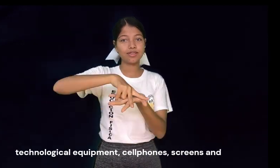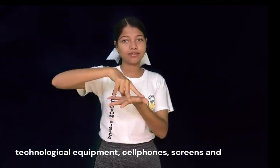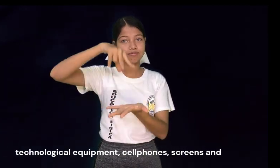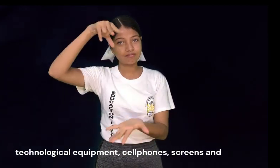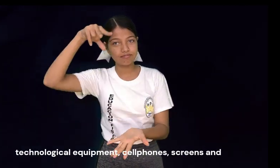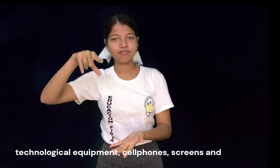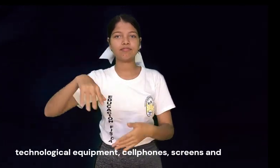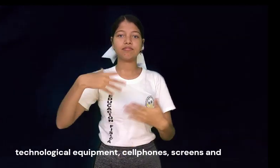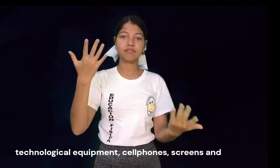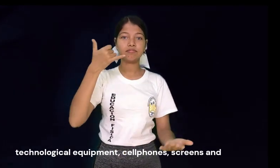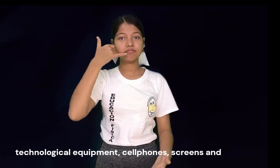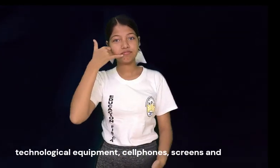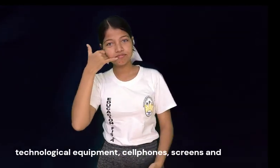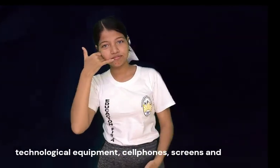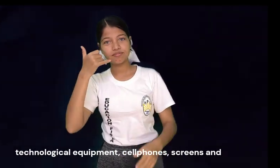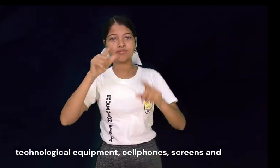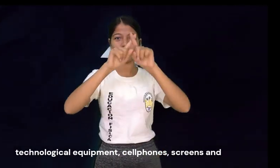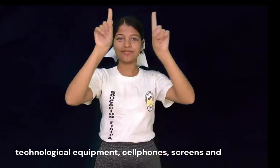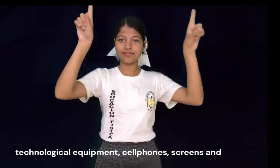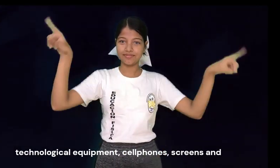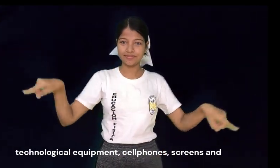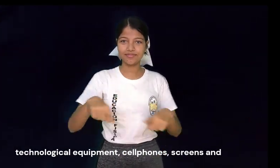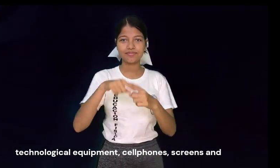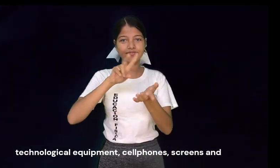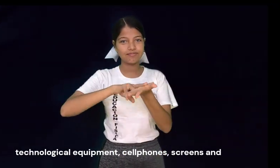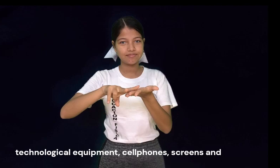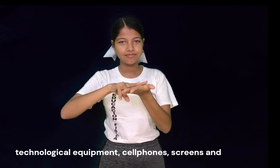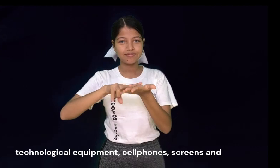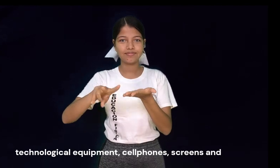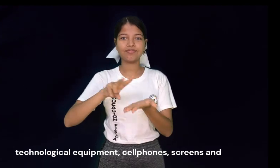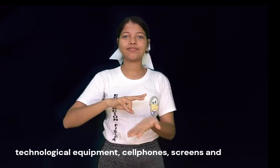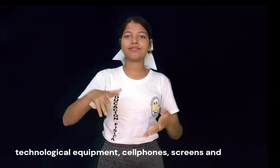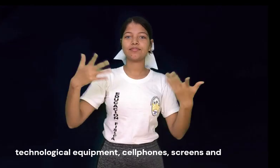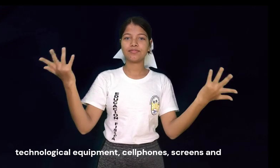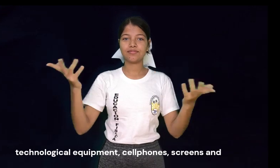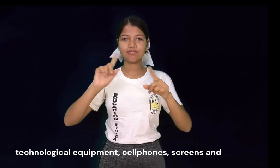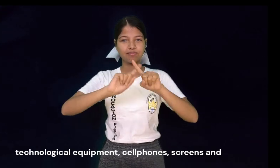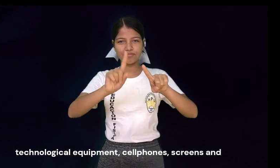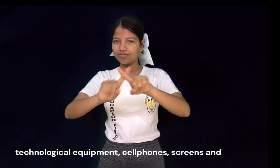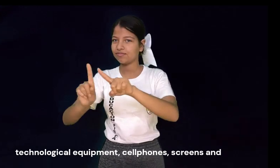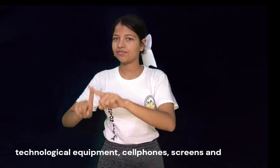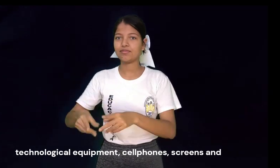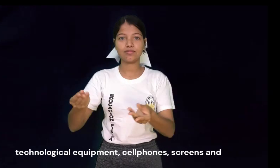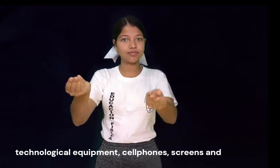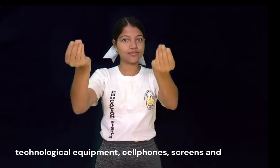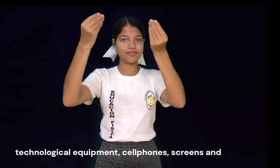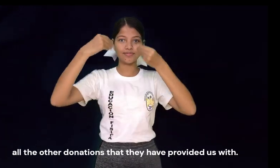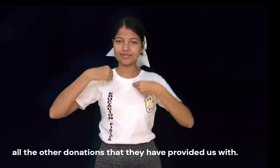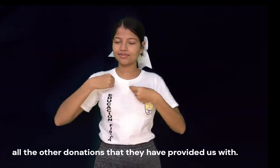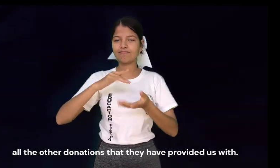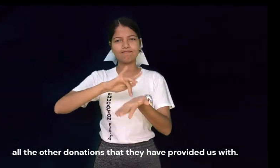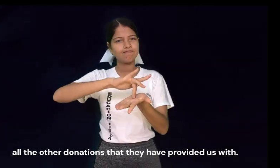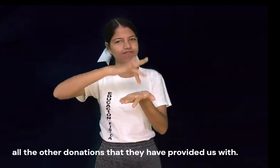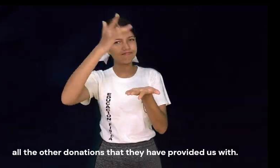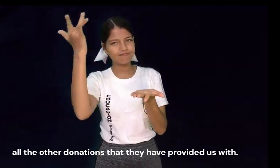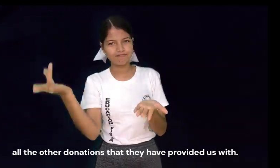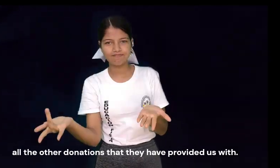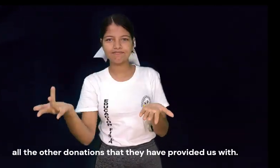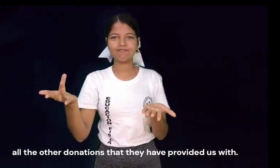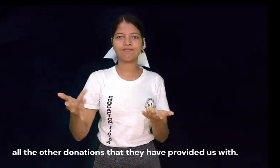equipo tecnológico, lo que son tipo de celulares, lo que es la pantalla y las diferentes donaciones que nos ha